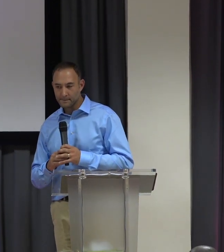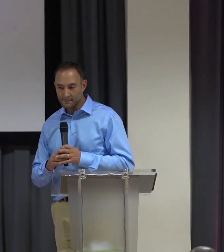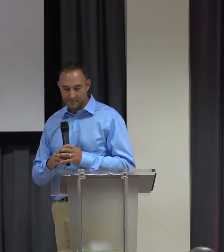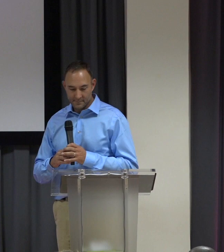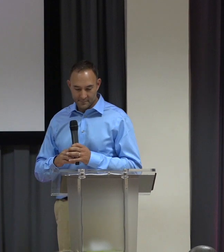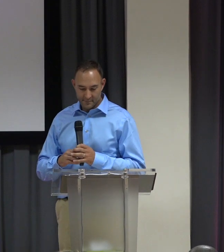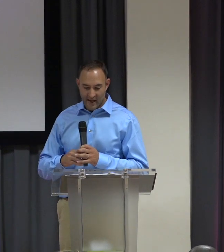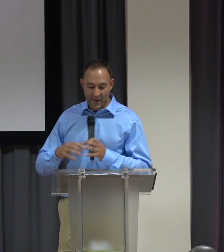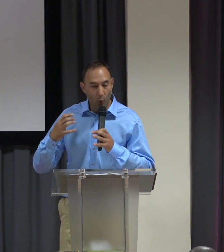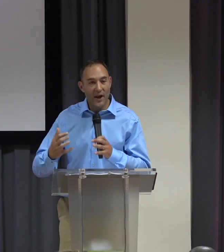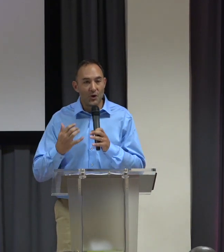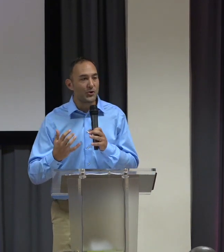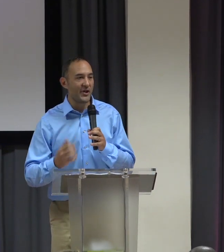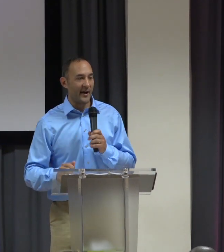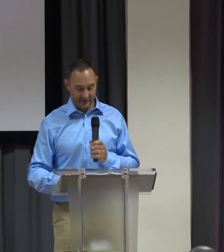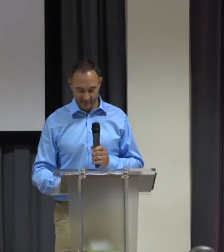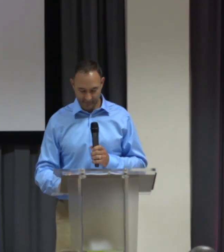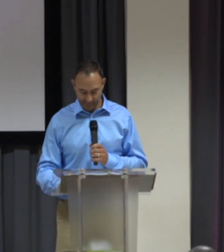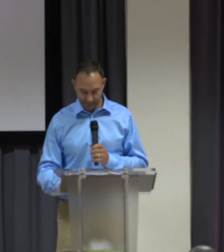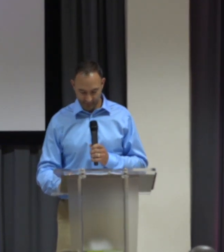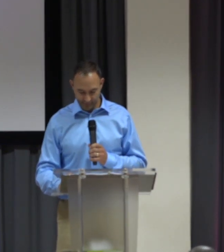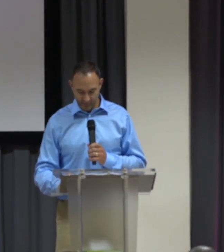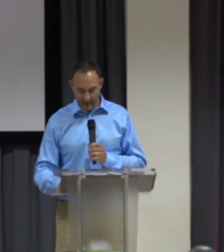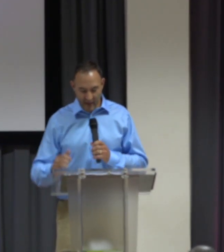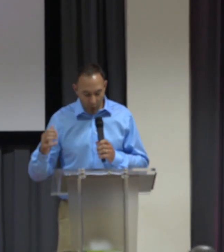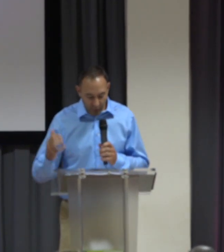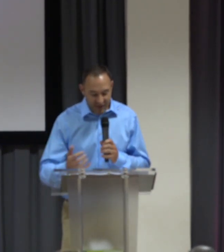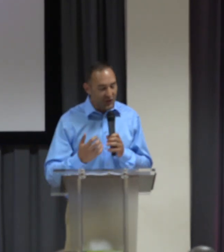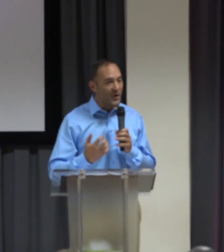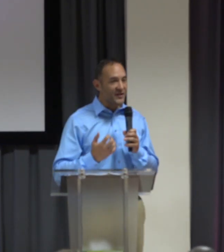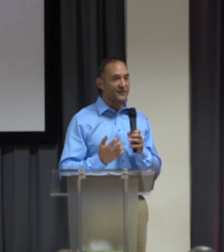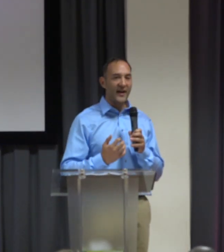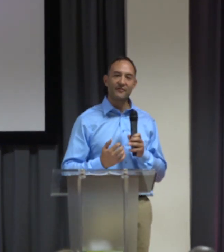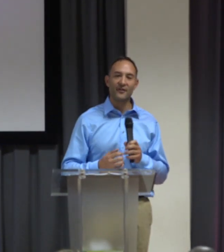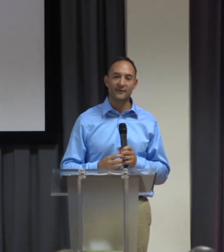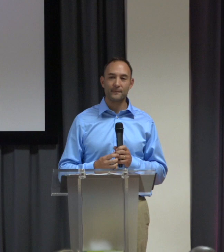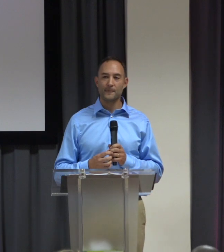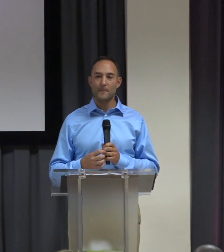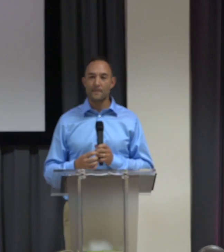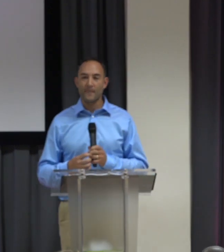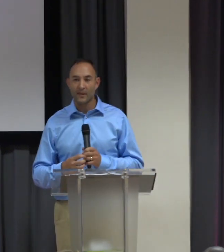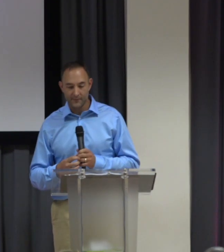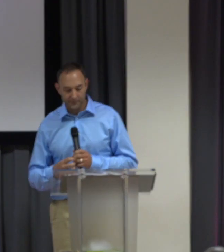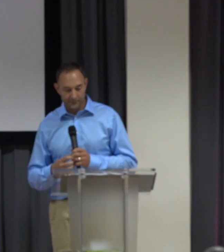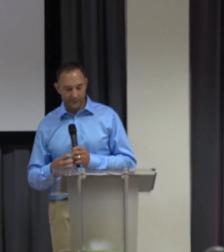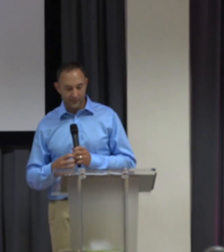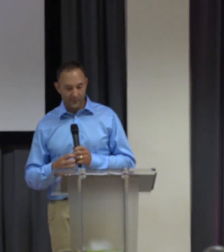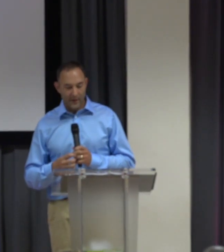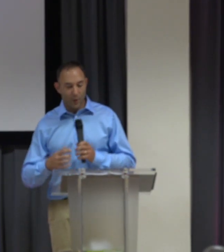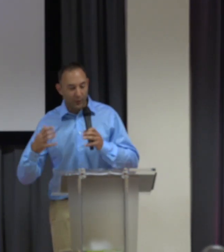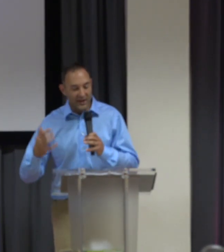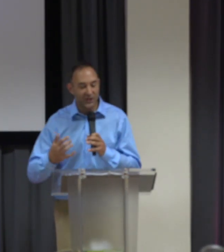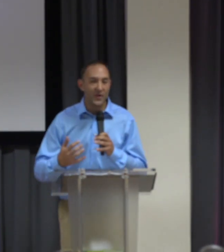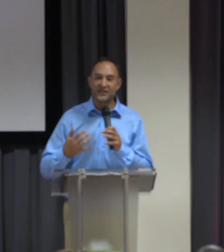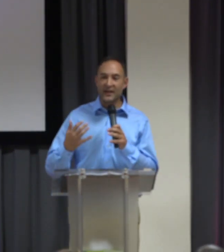au-dessus de toute autre chose. And that when you do that, Et quand vous le faites, he will bless you with his favor. il vous bénira par sa faveur. And